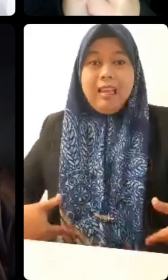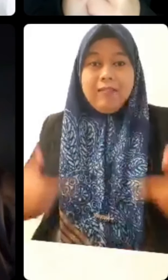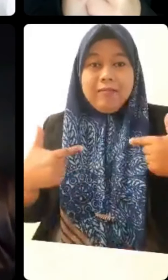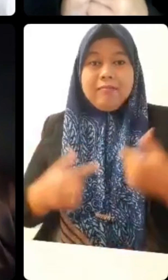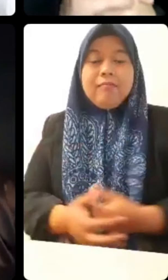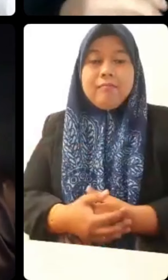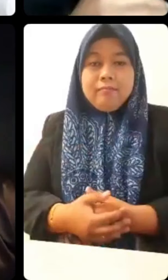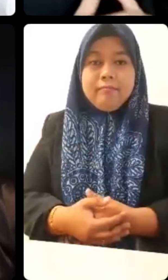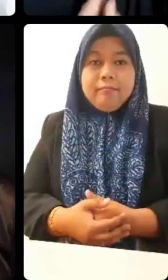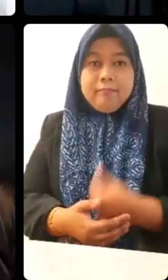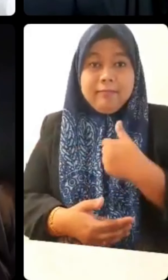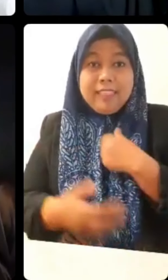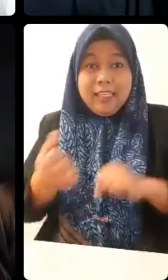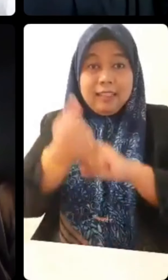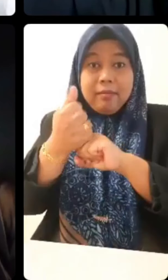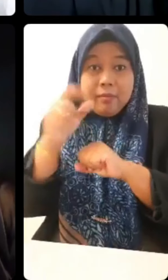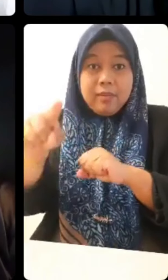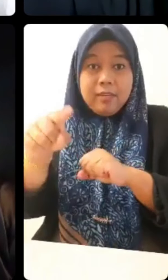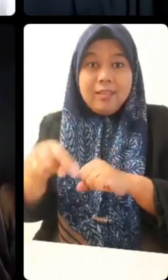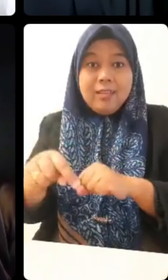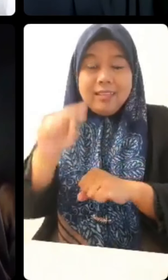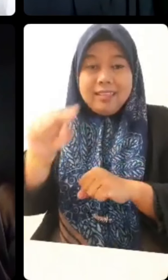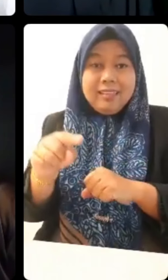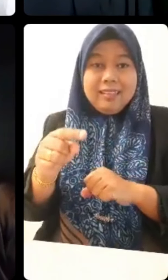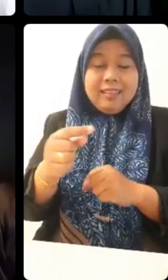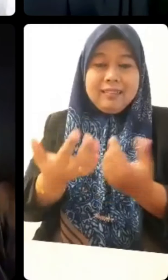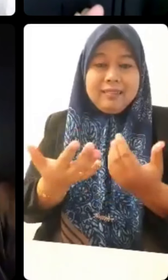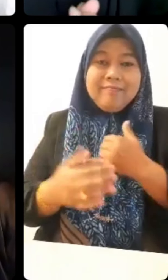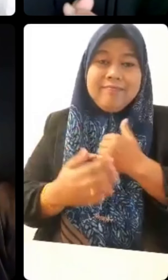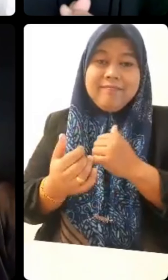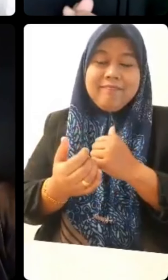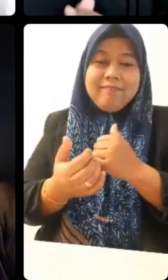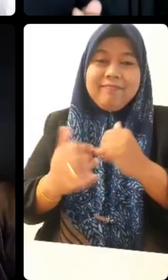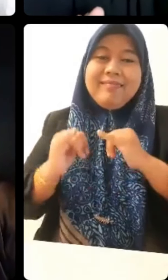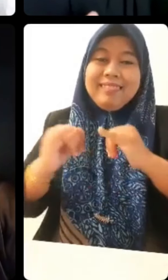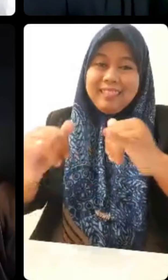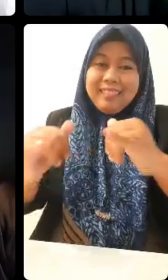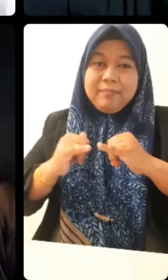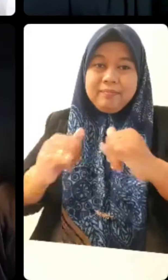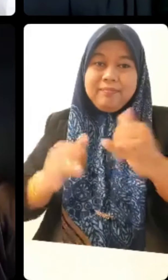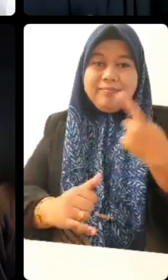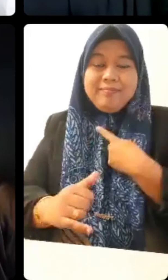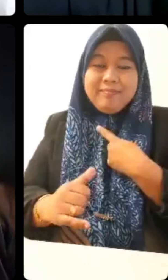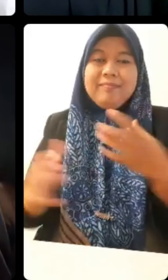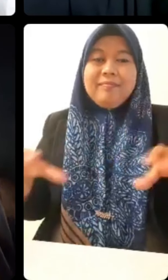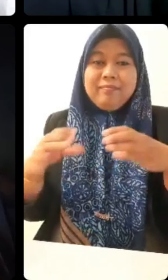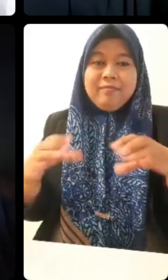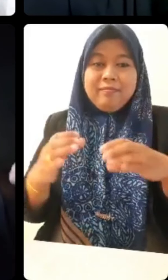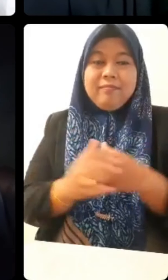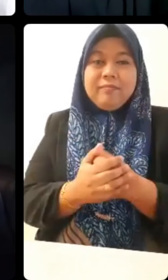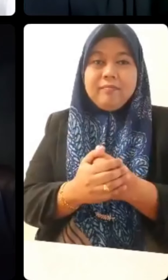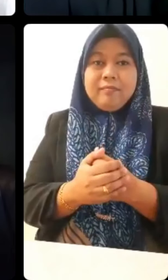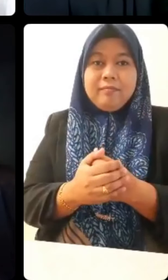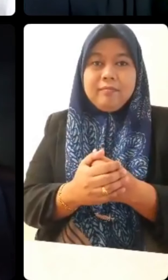dia. Kita buat sama-sama. Dia umpama macam kita kaedah mengaji orang dulu-dulu. Mengaji orang dulu-dulu.